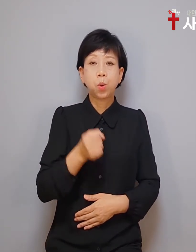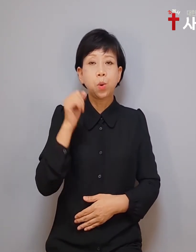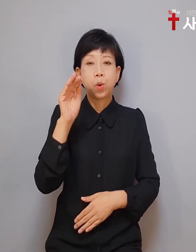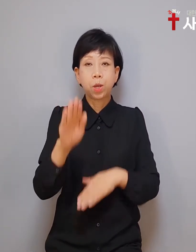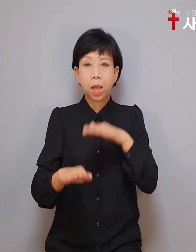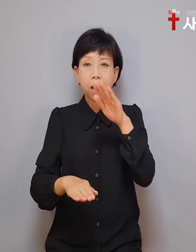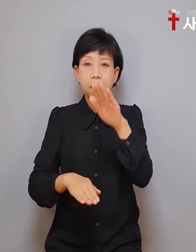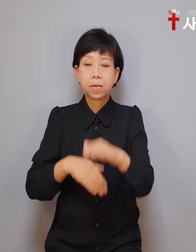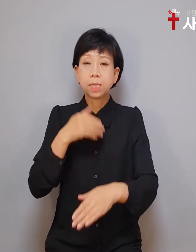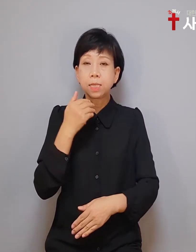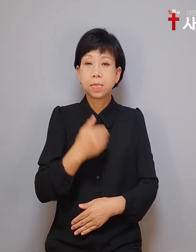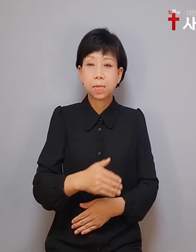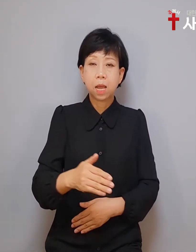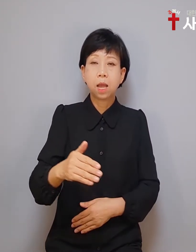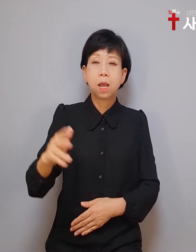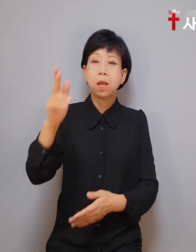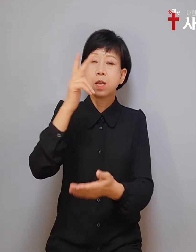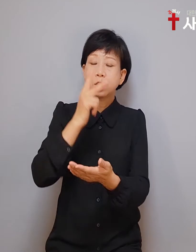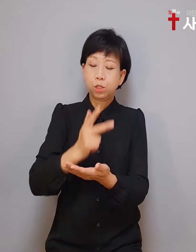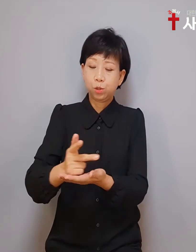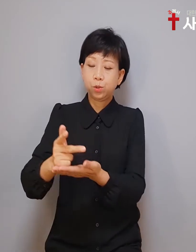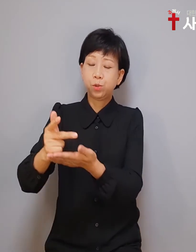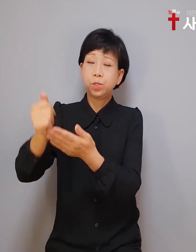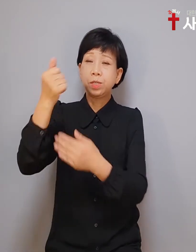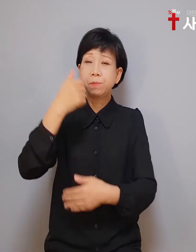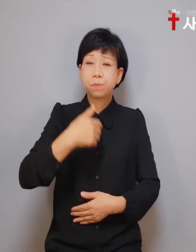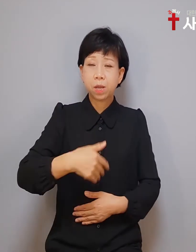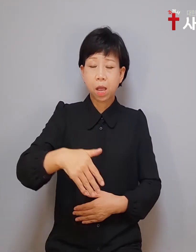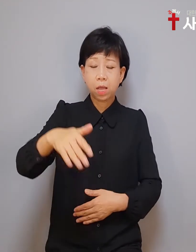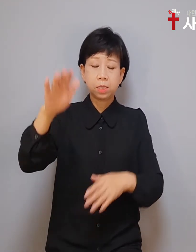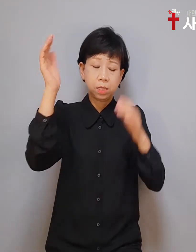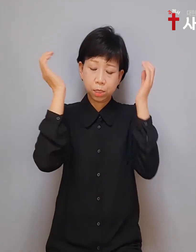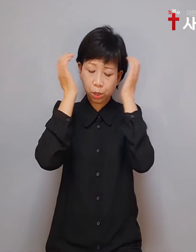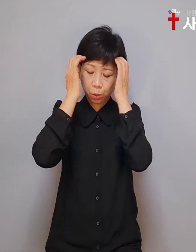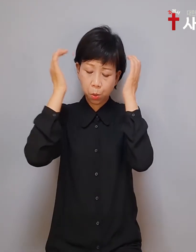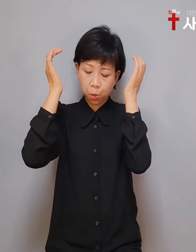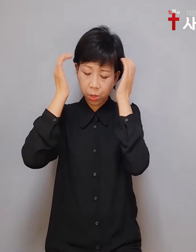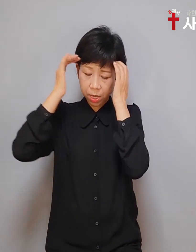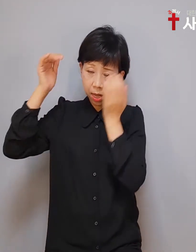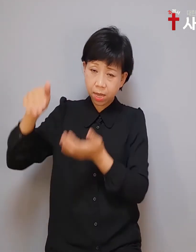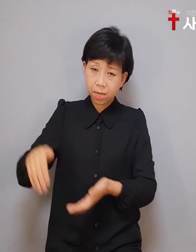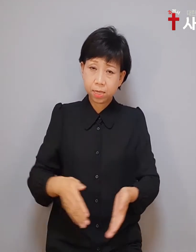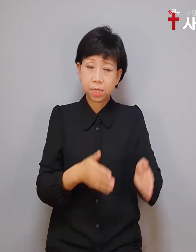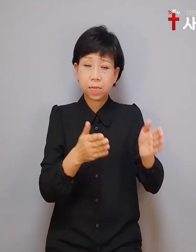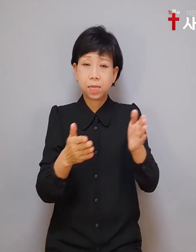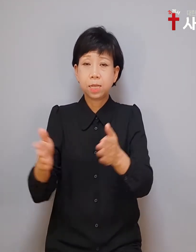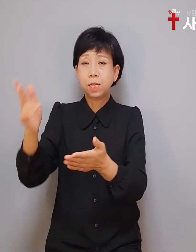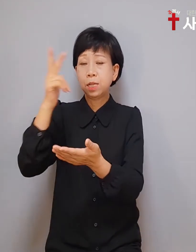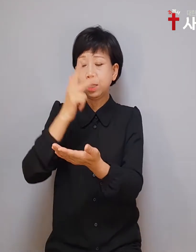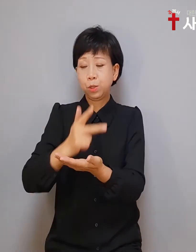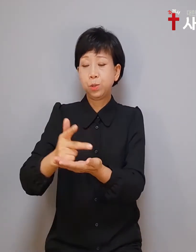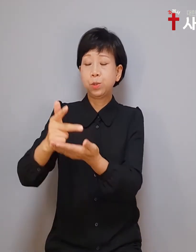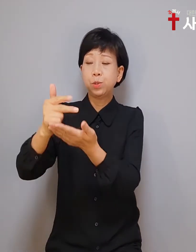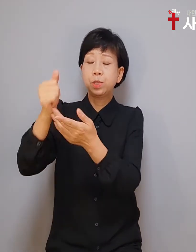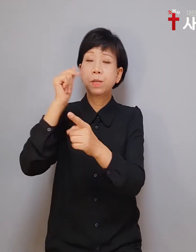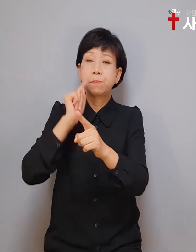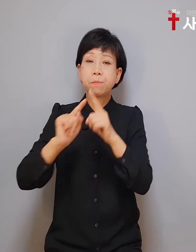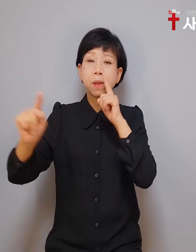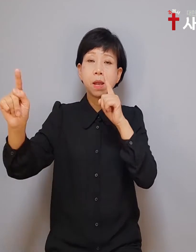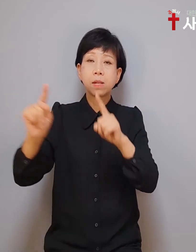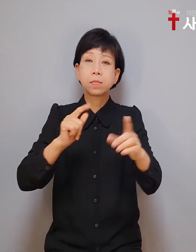믿음으로 가리라. 주님 가신 고난의 길,